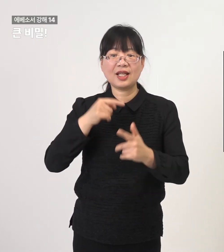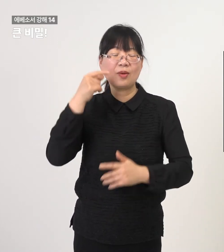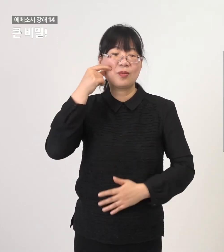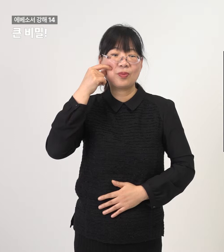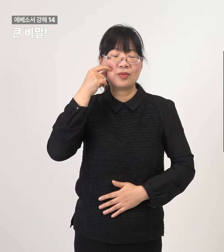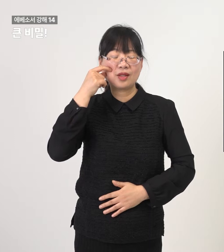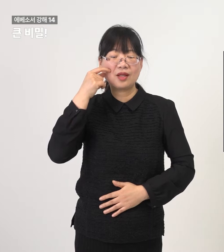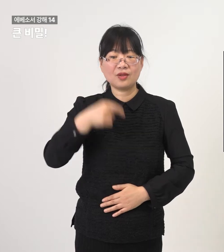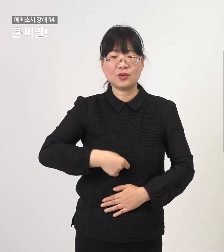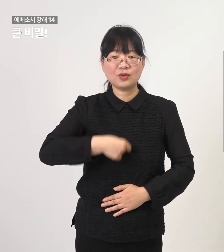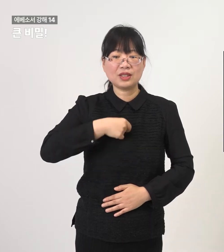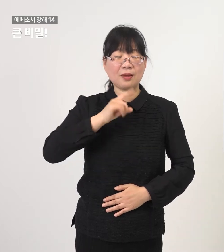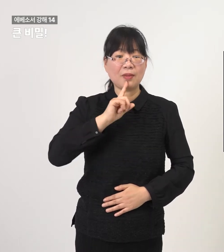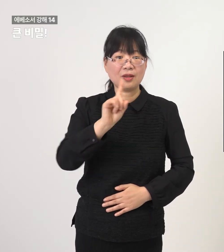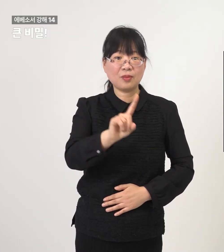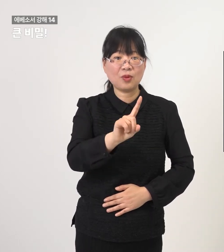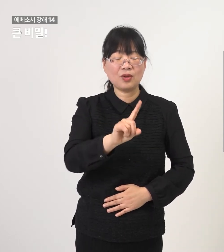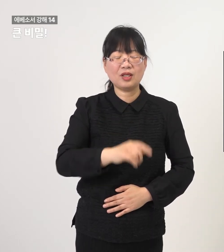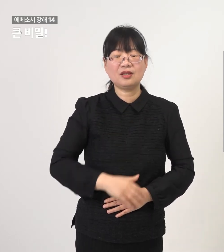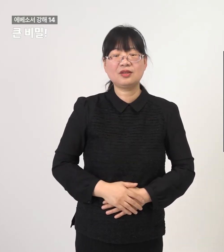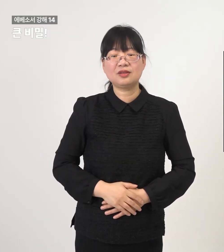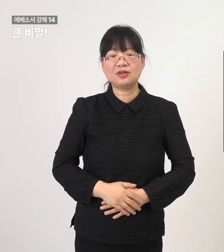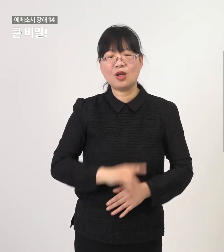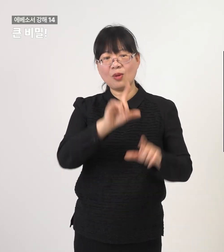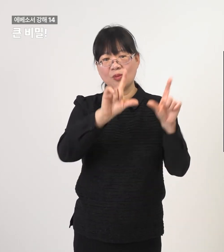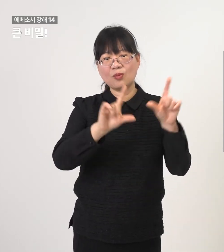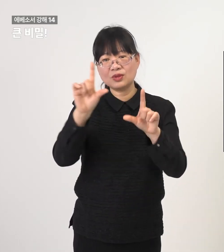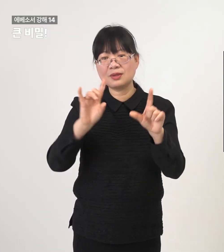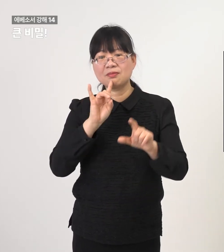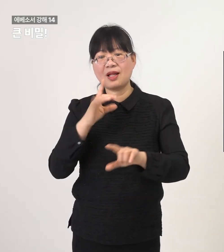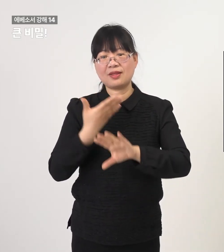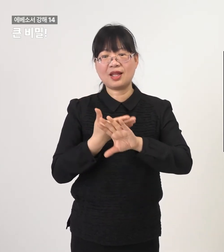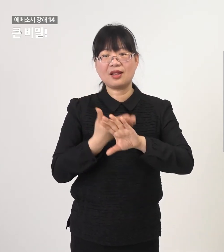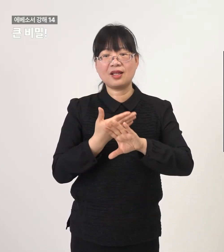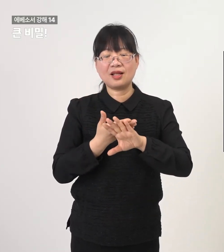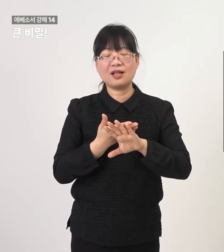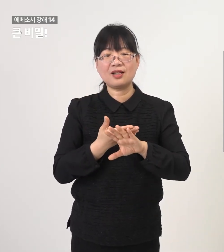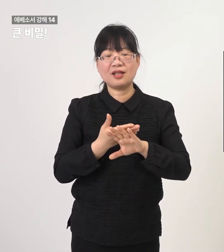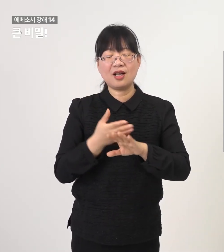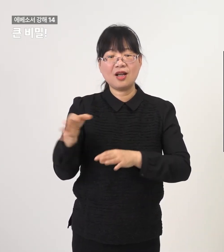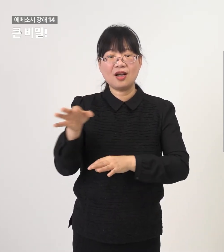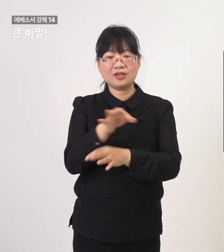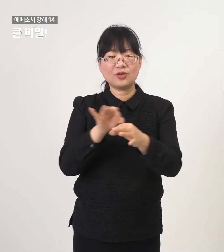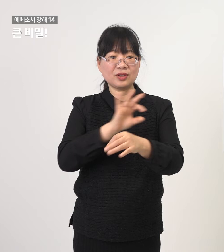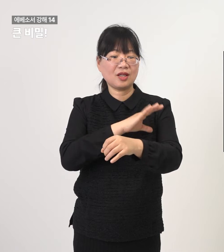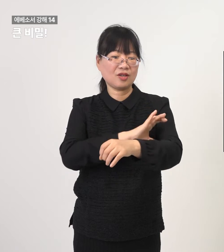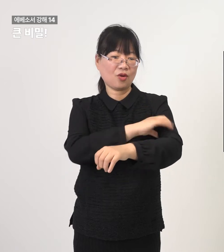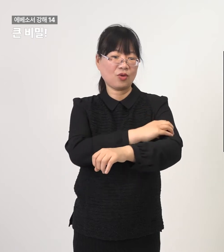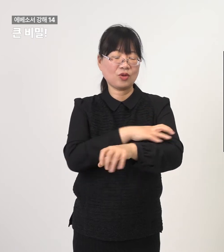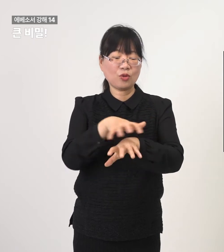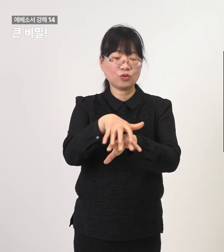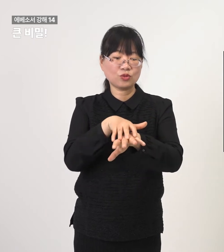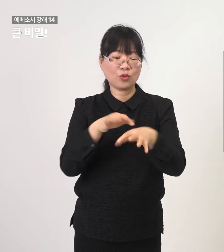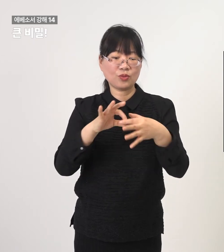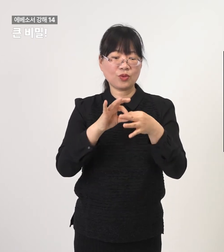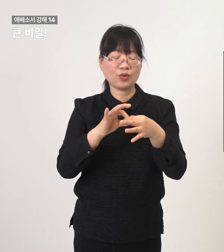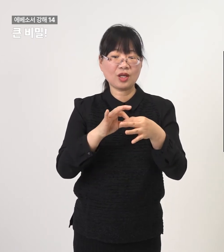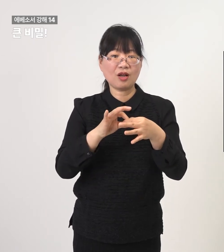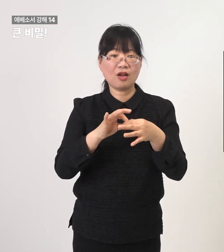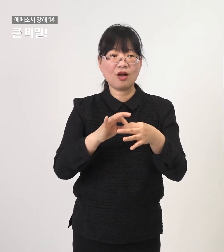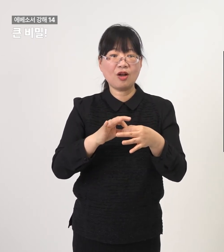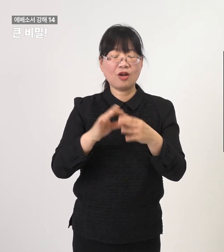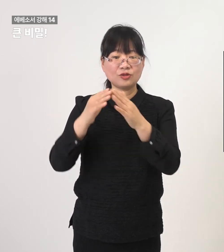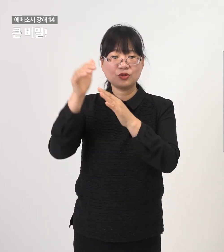근데 사실은 양태만 달랐지 경제의 권력 구조를 통해서 주인과